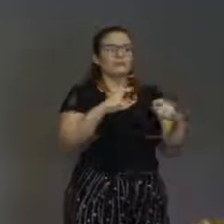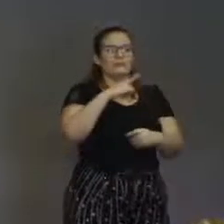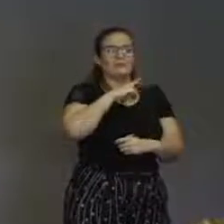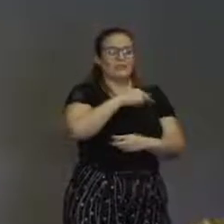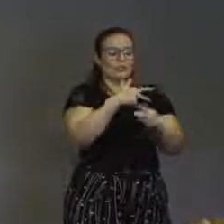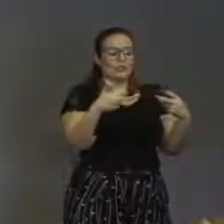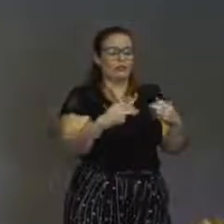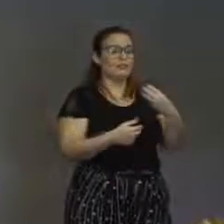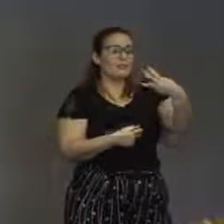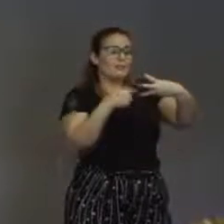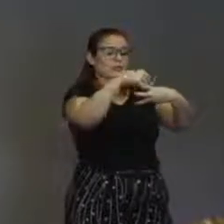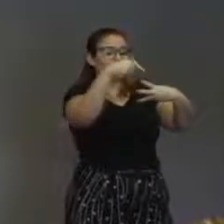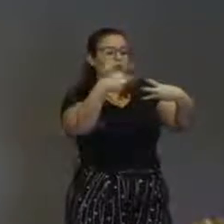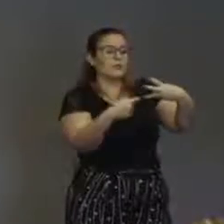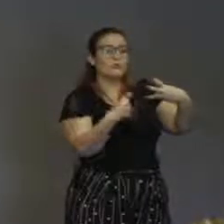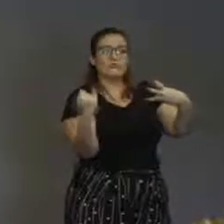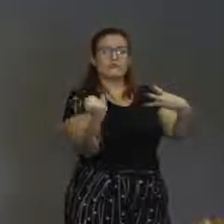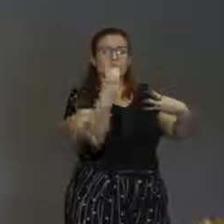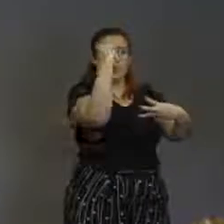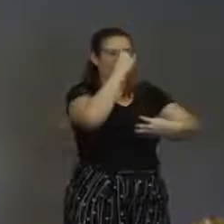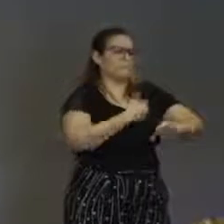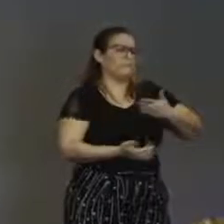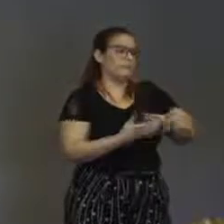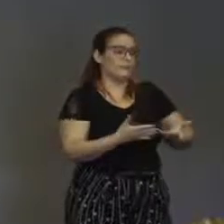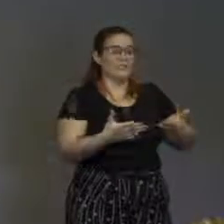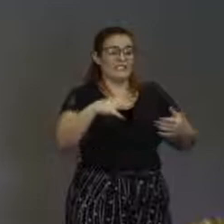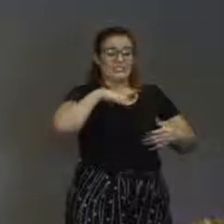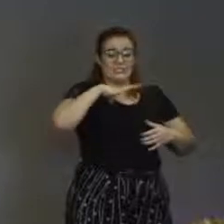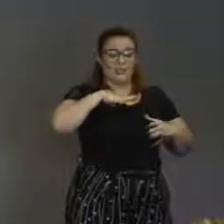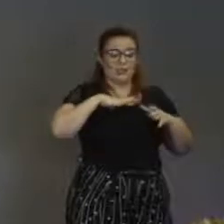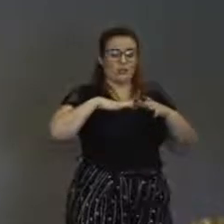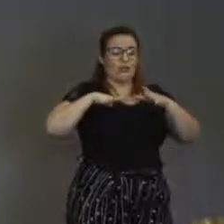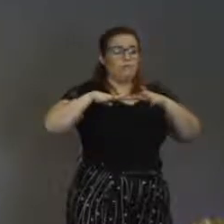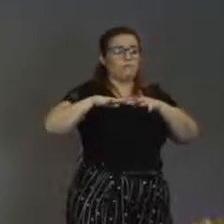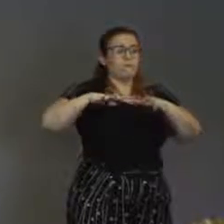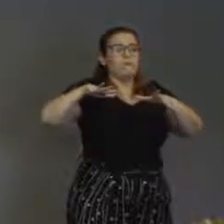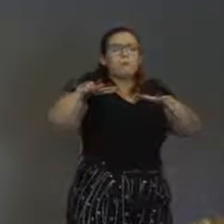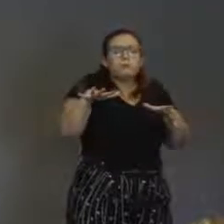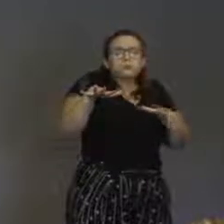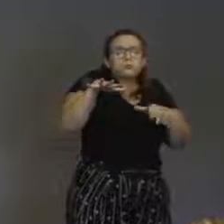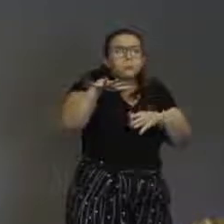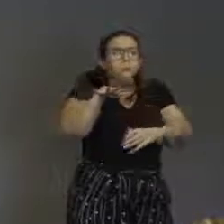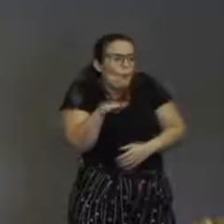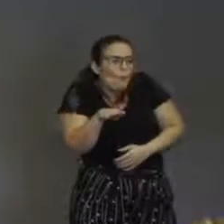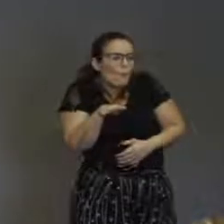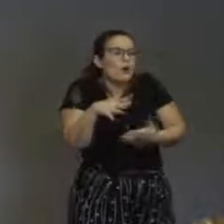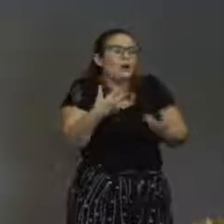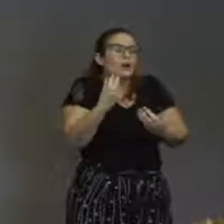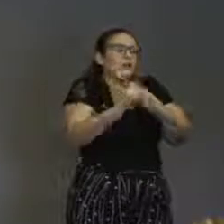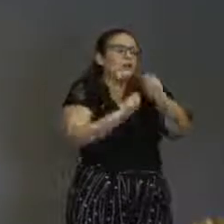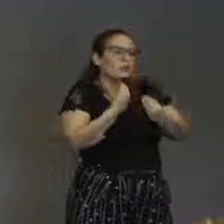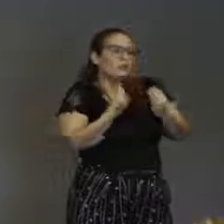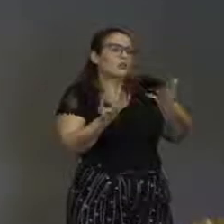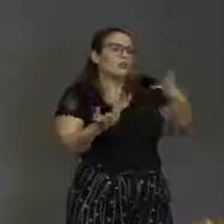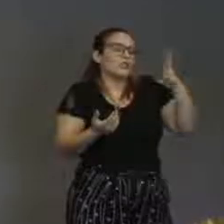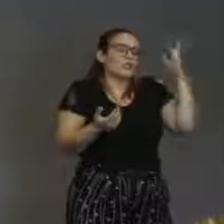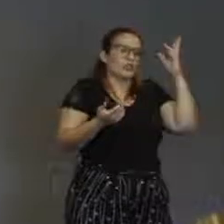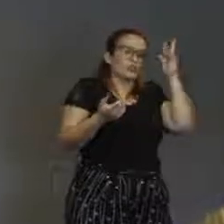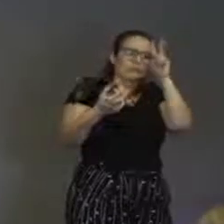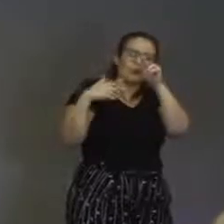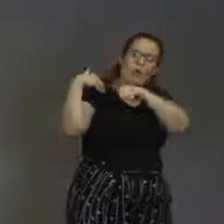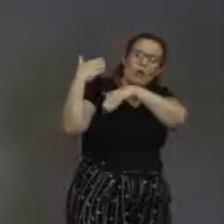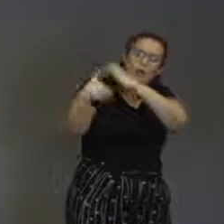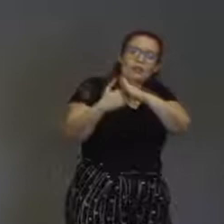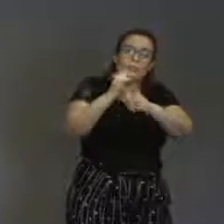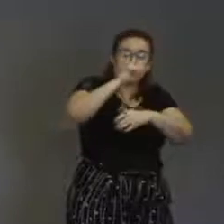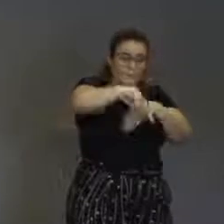e independentemente do tamanho da cidade, enfim, de sua escala, de sua situação socioeconômica, de sua história, que eram